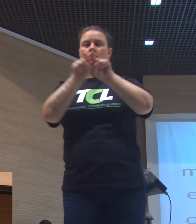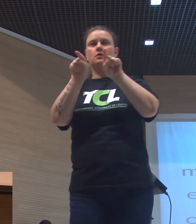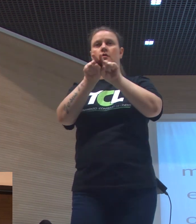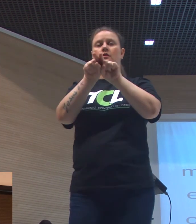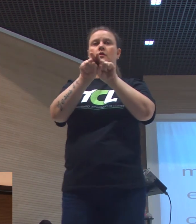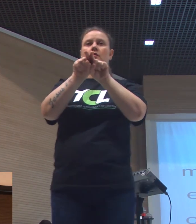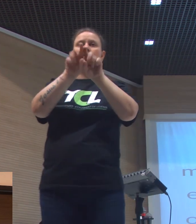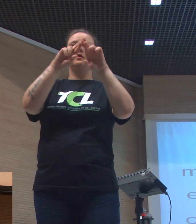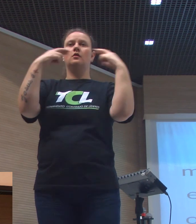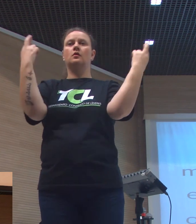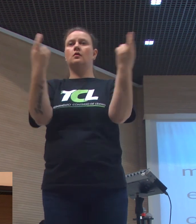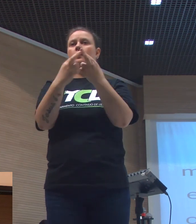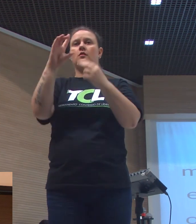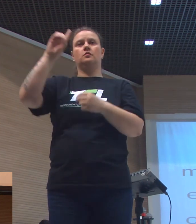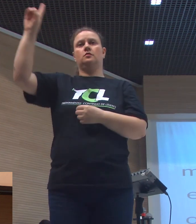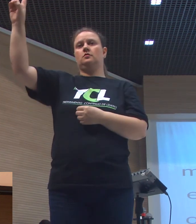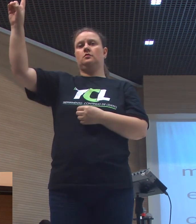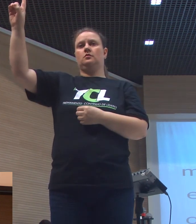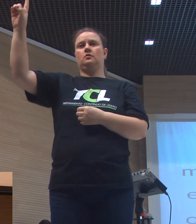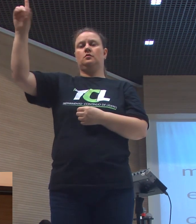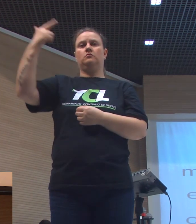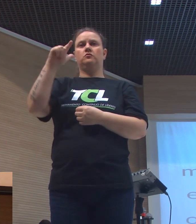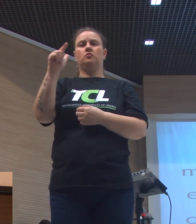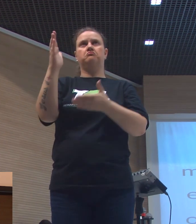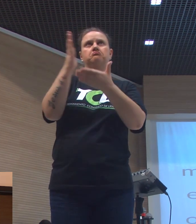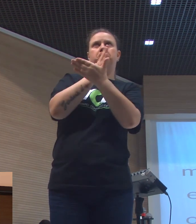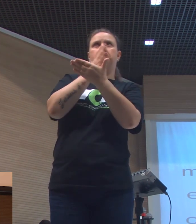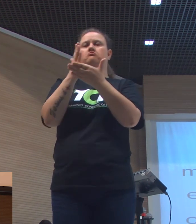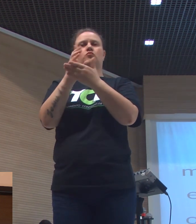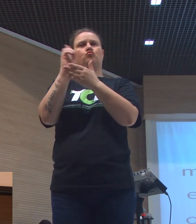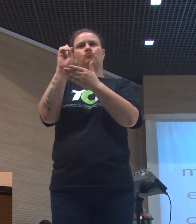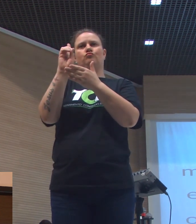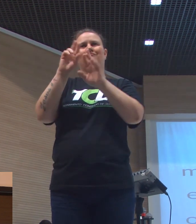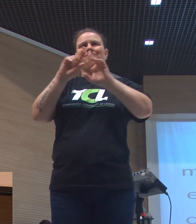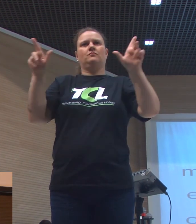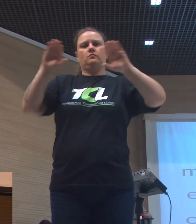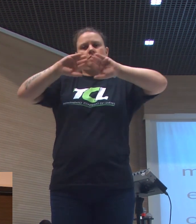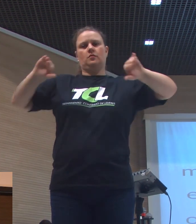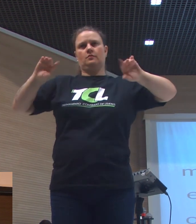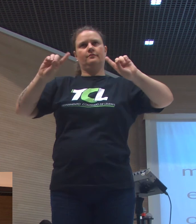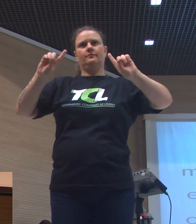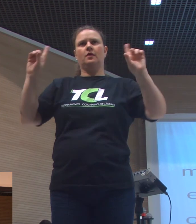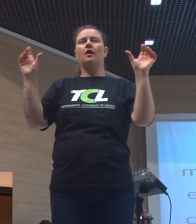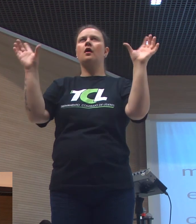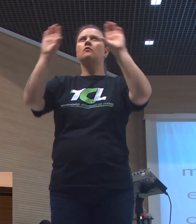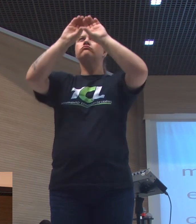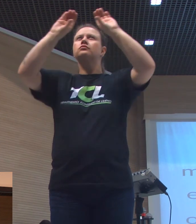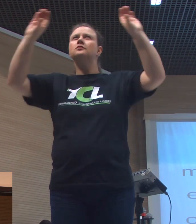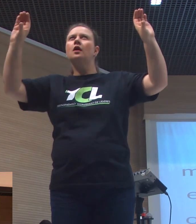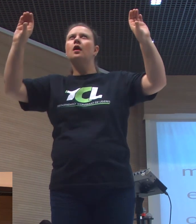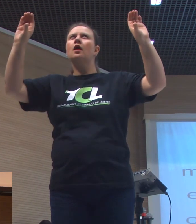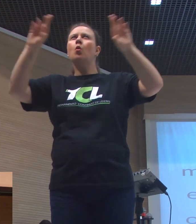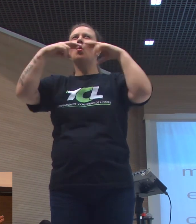de um lado e de outro não há essencialmente uma diferença. Alguns querem fazer diferença. Não, quando Jesus falou do céu, era só do céu, o